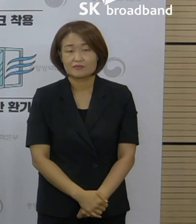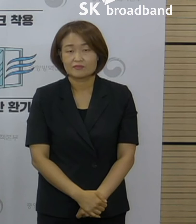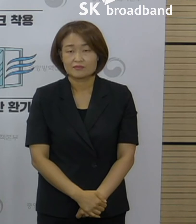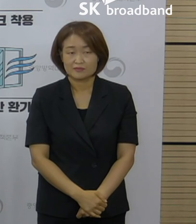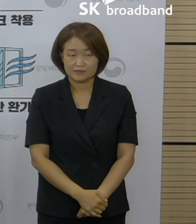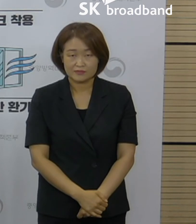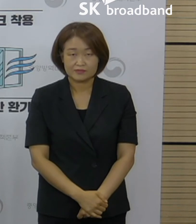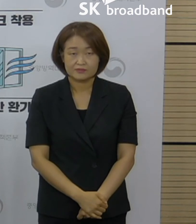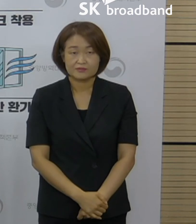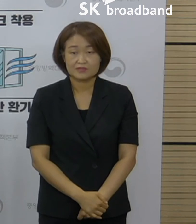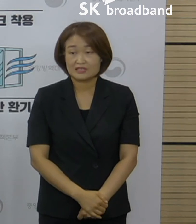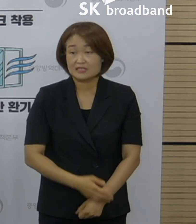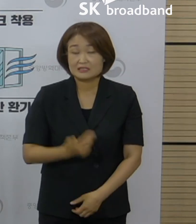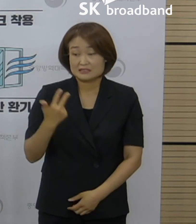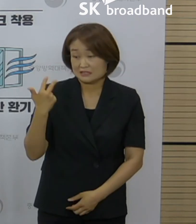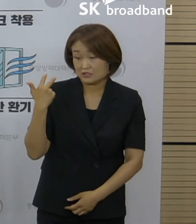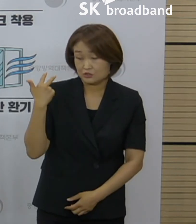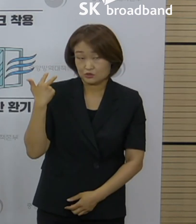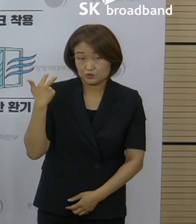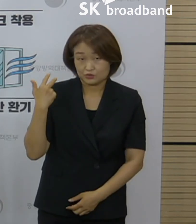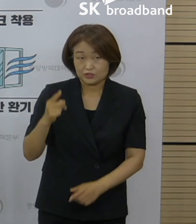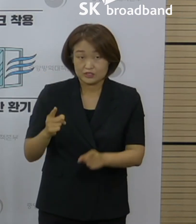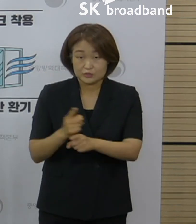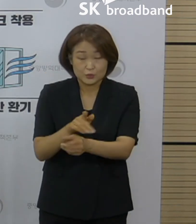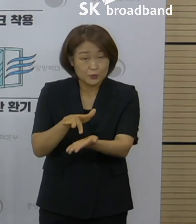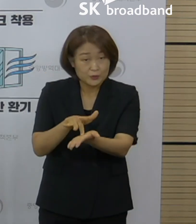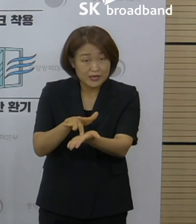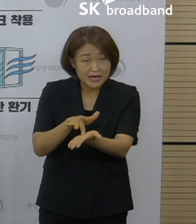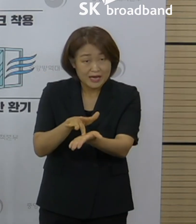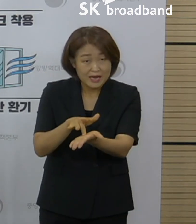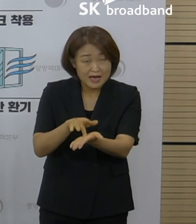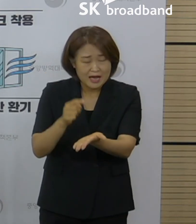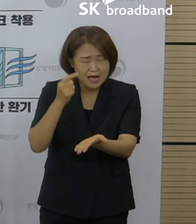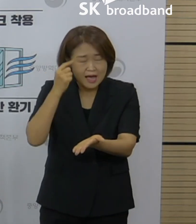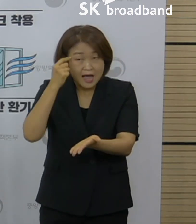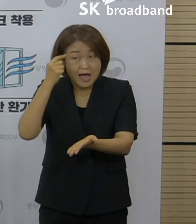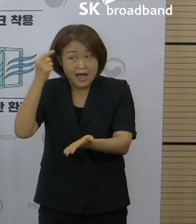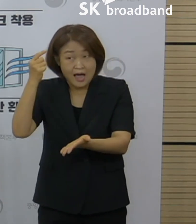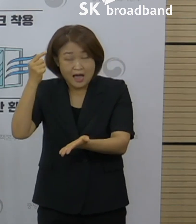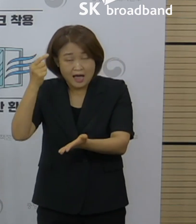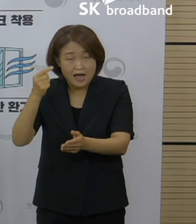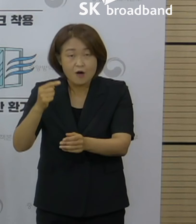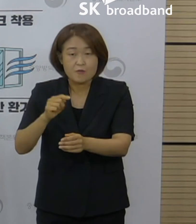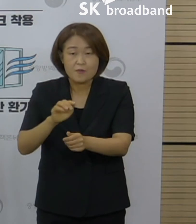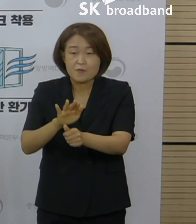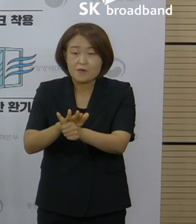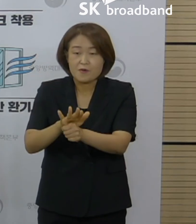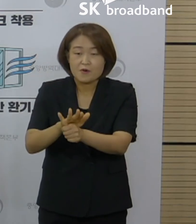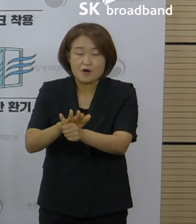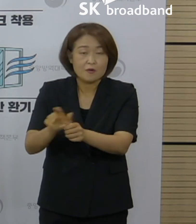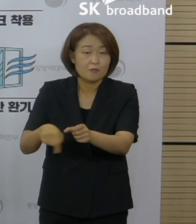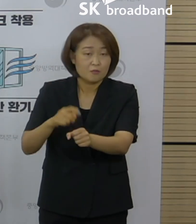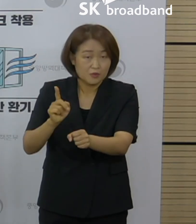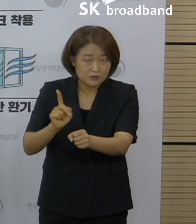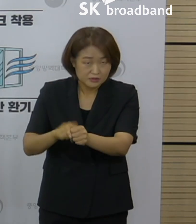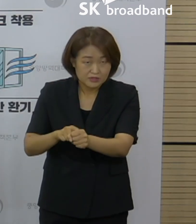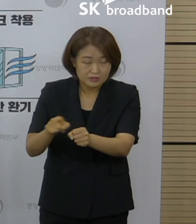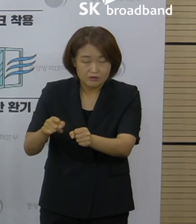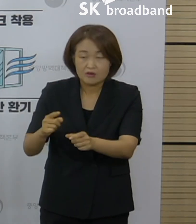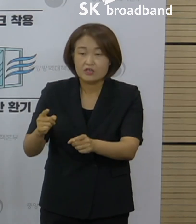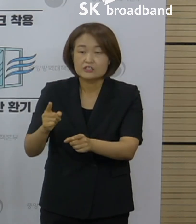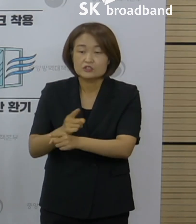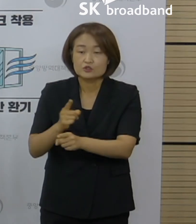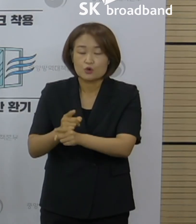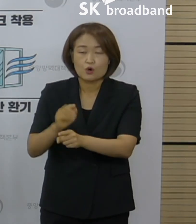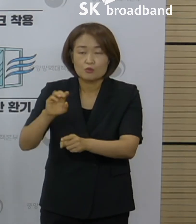차원에서 지난주 치료제 백신의 개발을 위한 지원위원회 회의에서 당시 오명돈 치료제